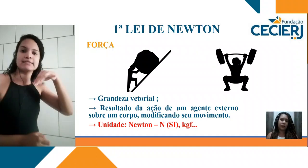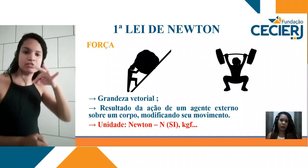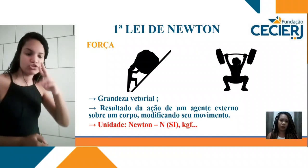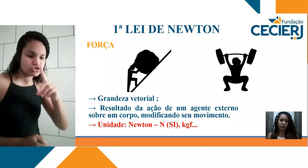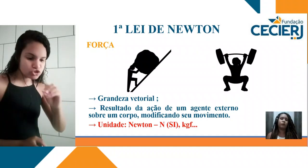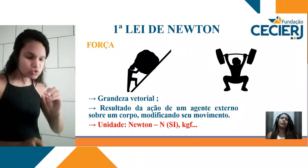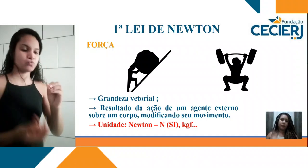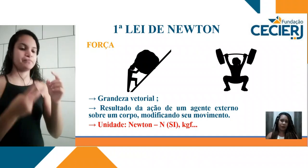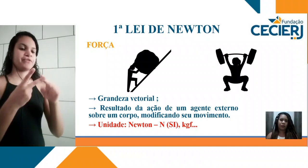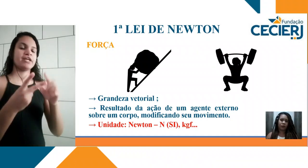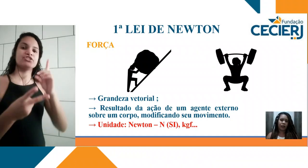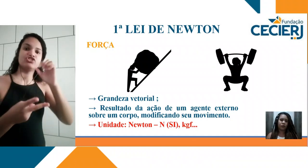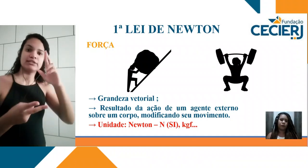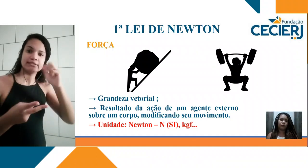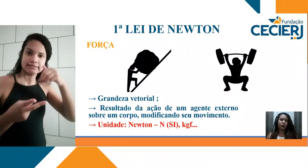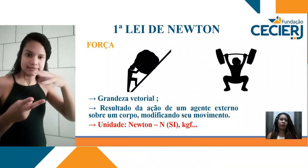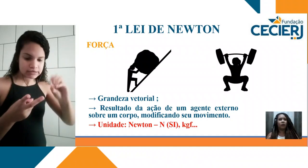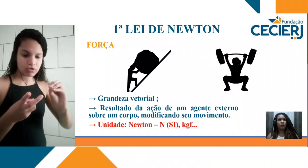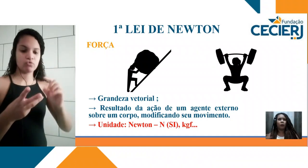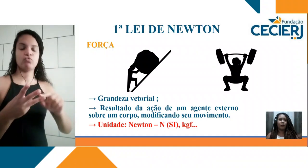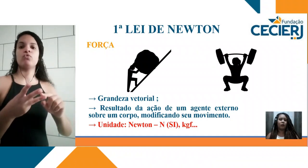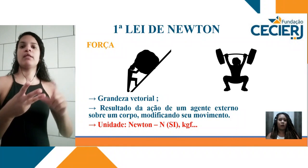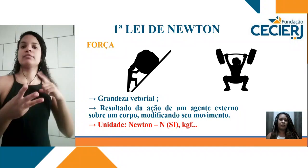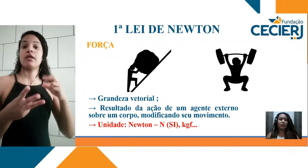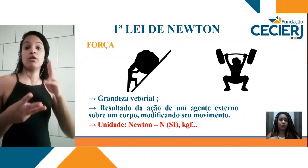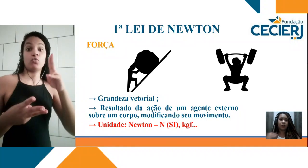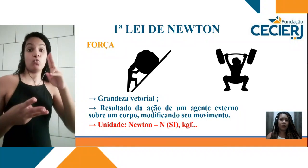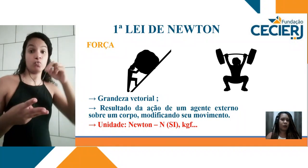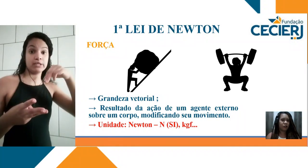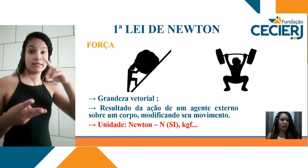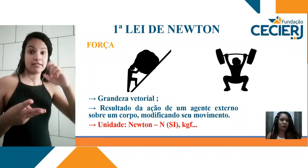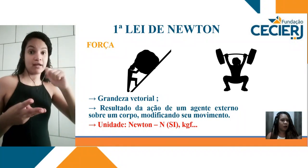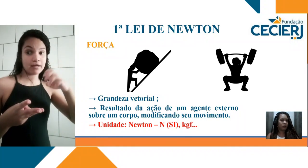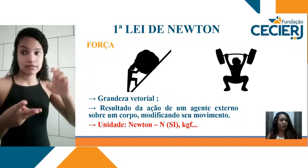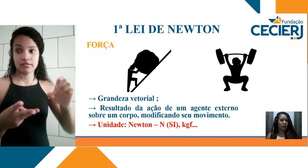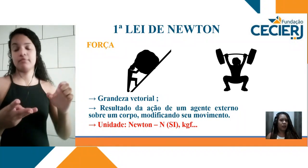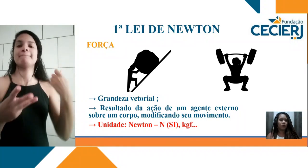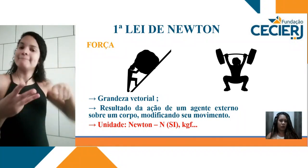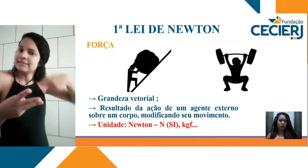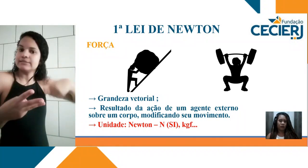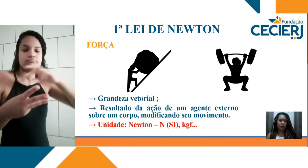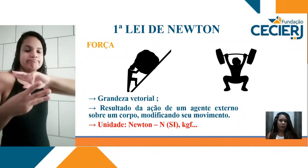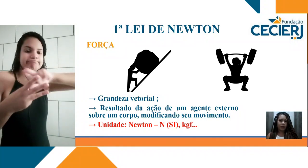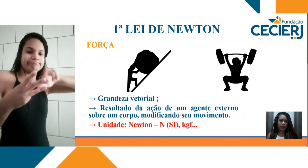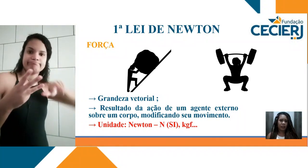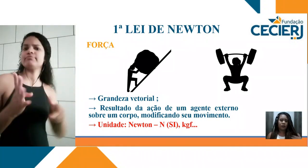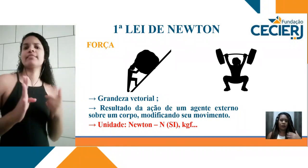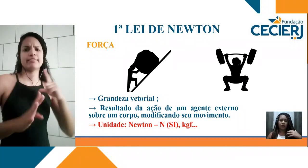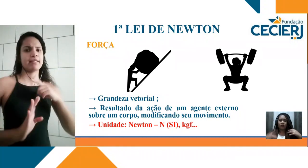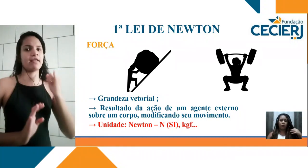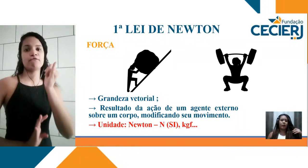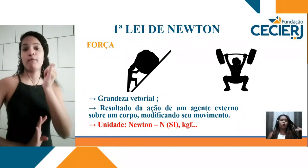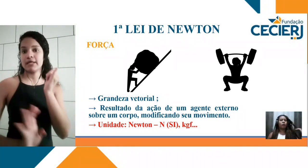ter tamanho, sempre tem que ter unidade. Pelo menos se tem unidade ou é dimensional, não tem unidade, mas precisa